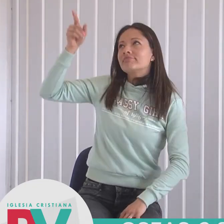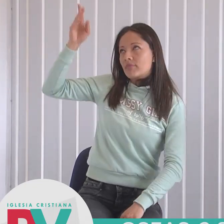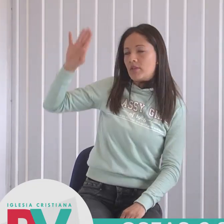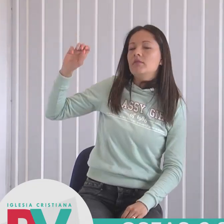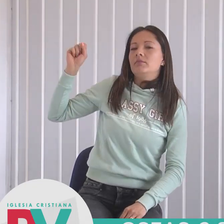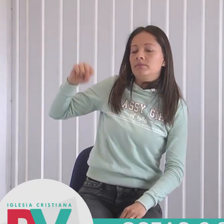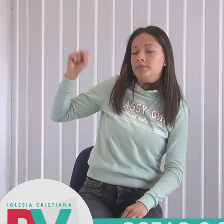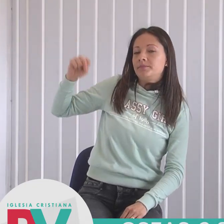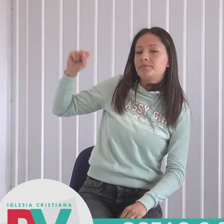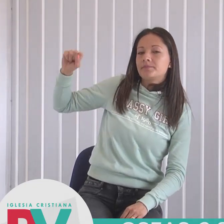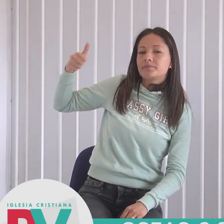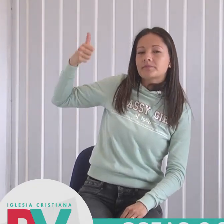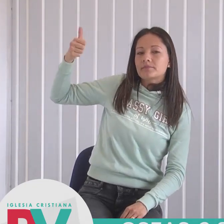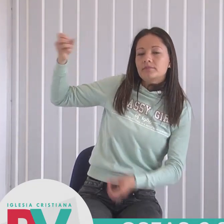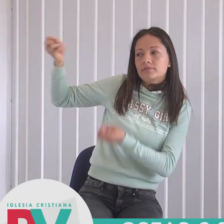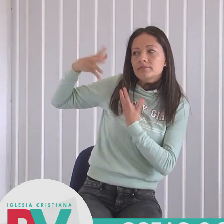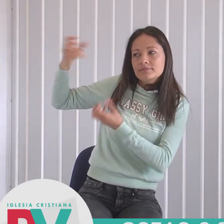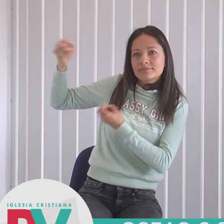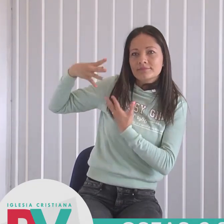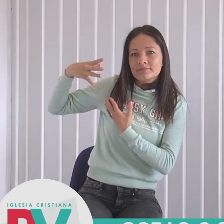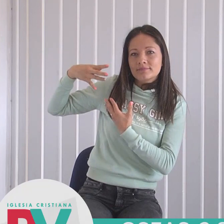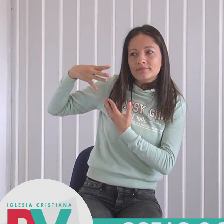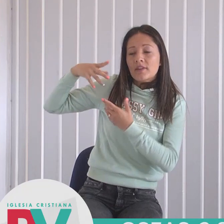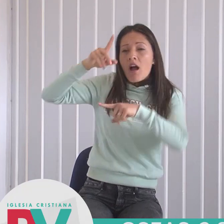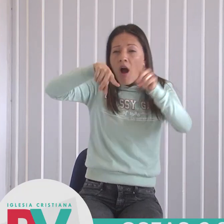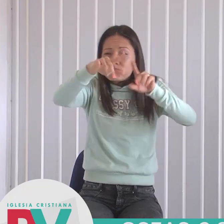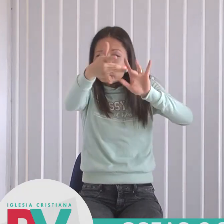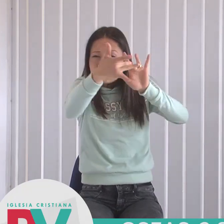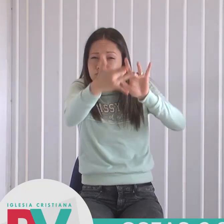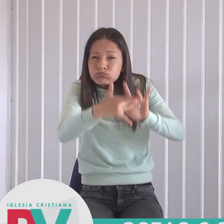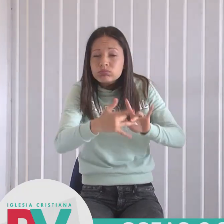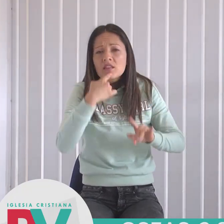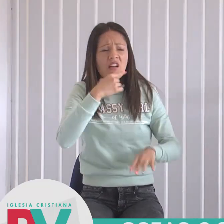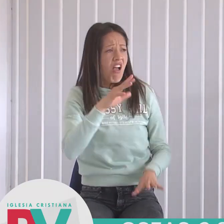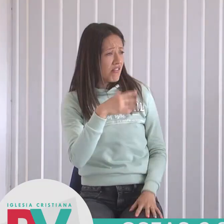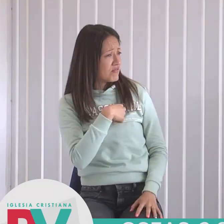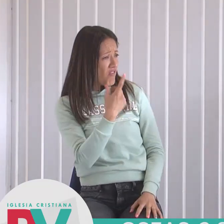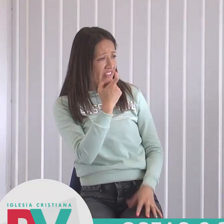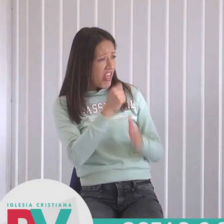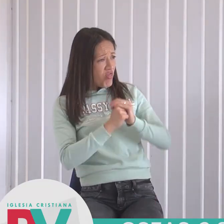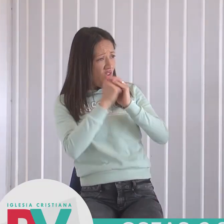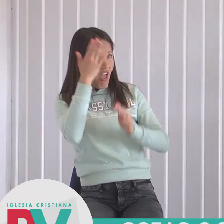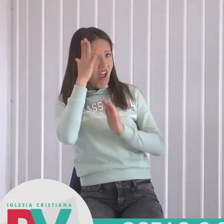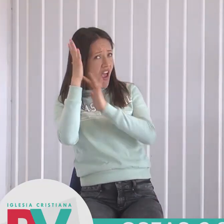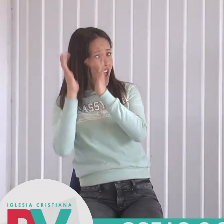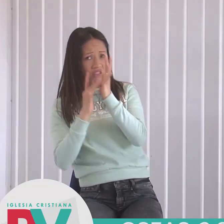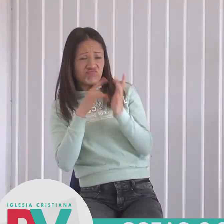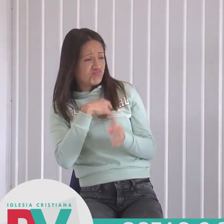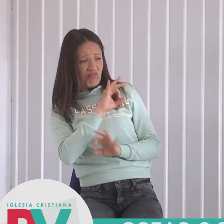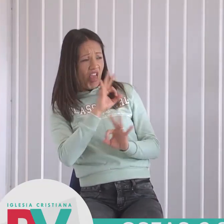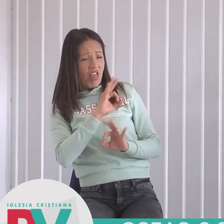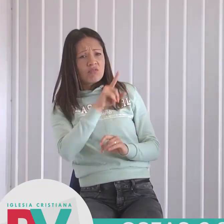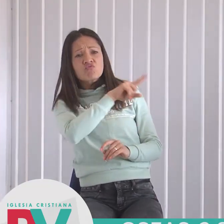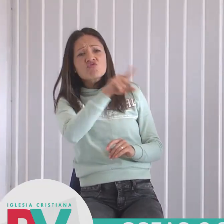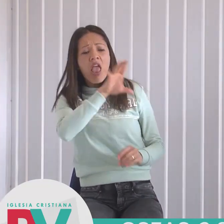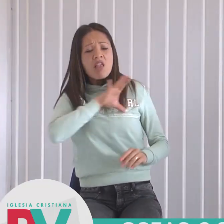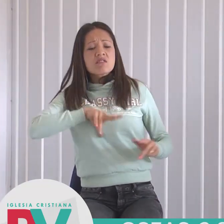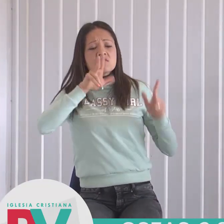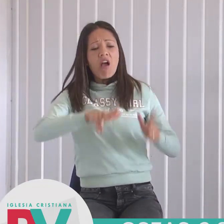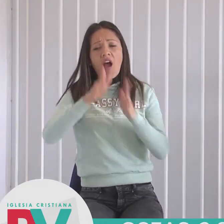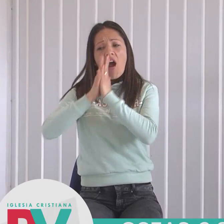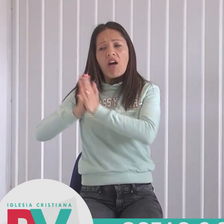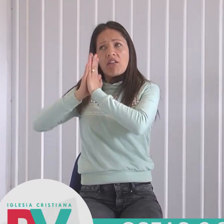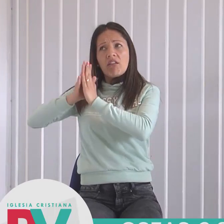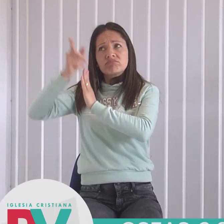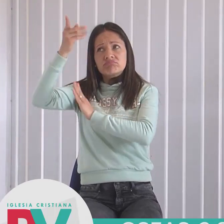otro Dios. Y tal vez alguien que esté conectado dirá, pero yo no adoro a Jesús, yo no adoro al Dios que estos cristianos adoran.